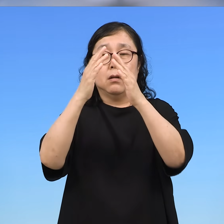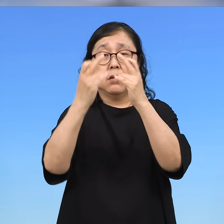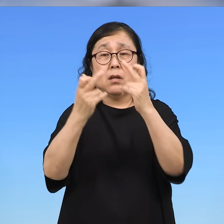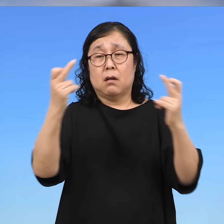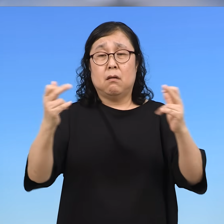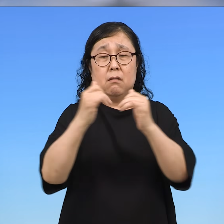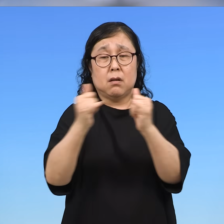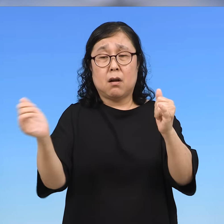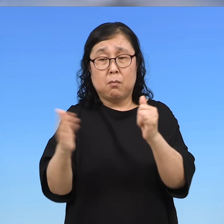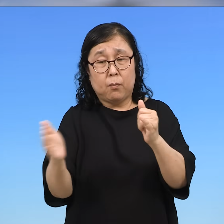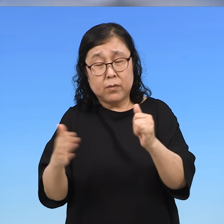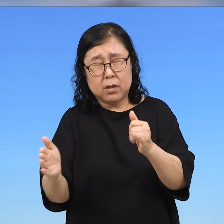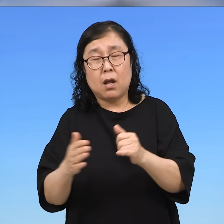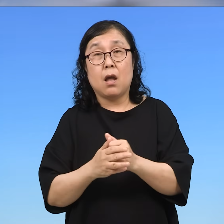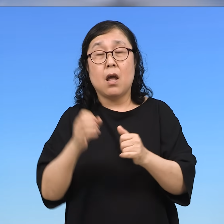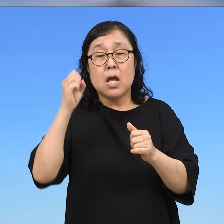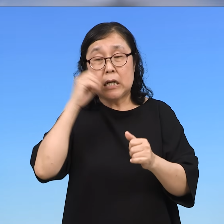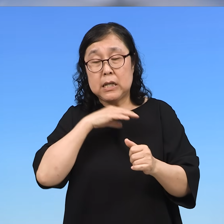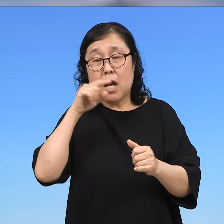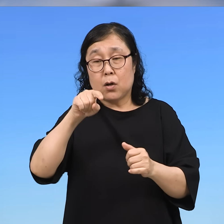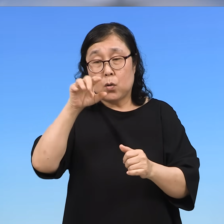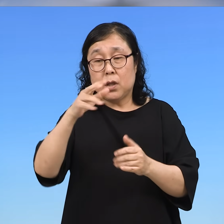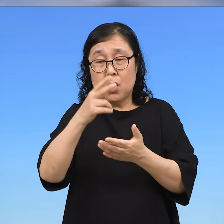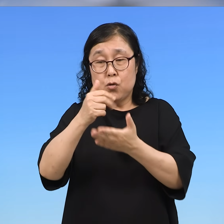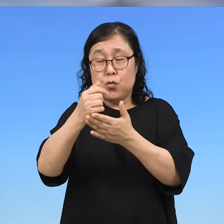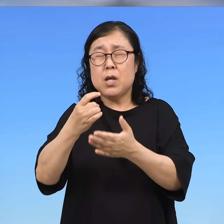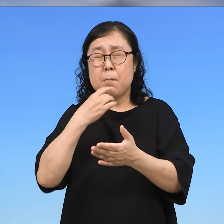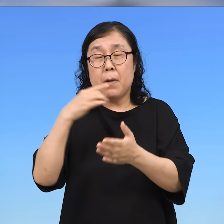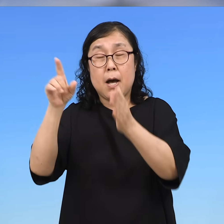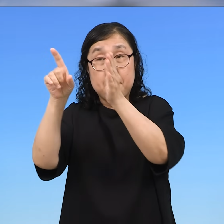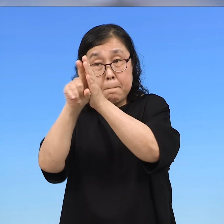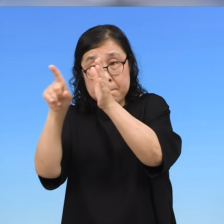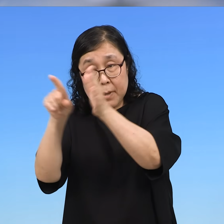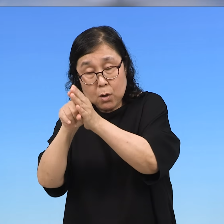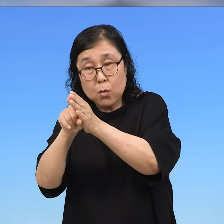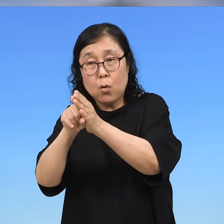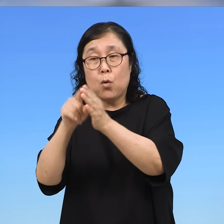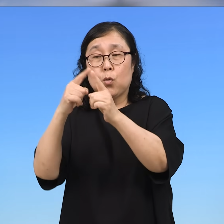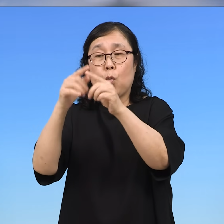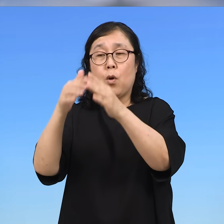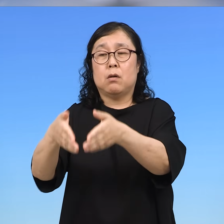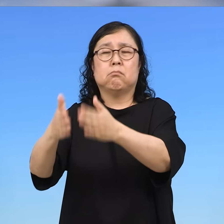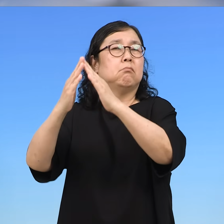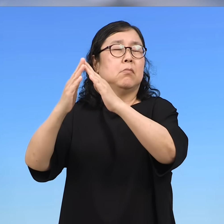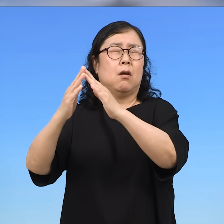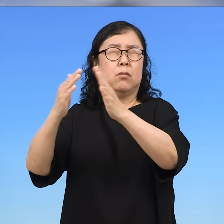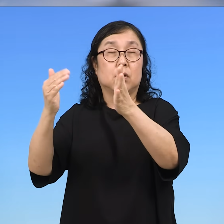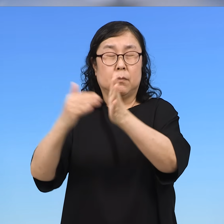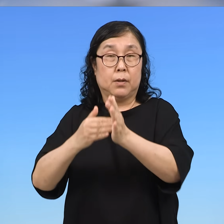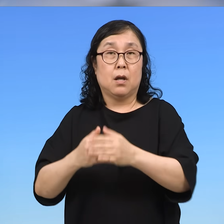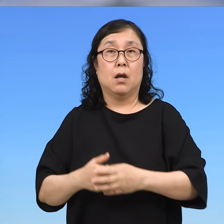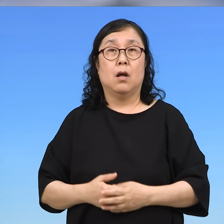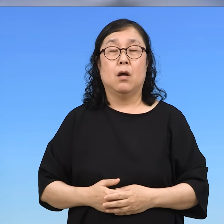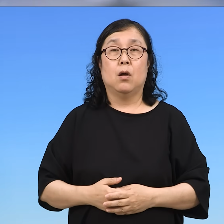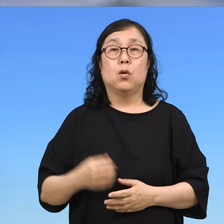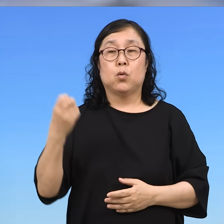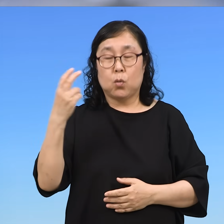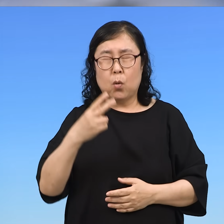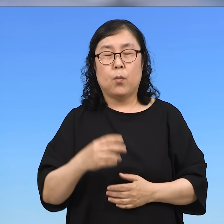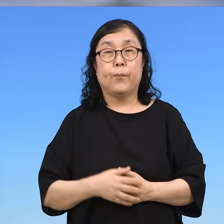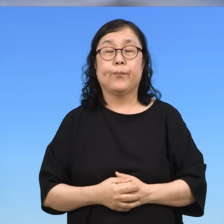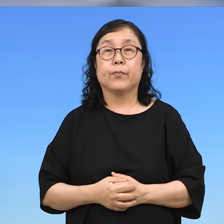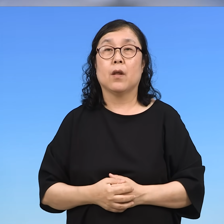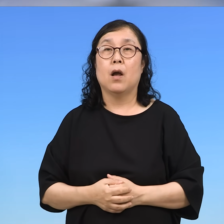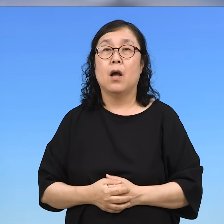있다고. 그냥 맨 땅에 헤딩하듯이 주님 한 분 보고 달려가신 훌륭한 아버님 같아요. 그리고 이 목사님